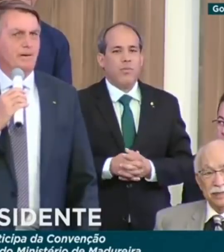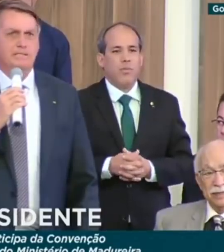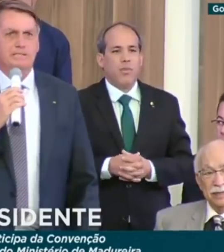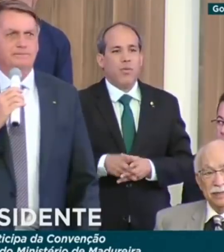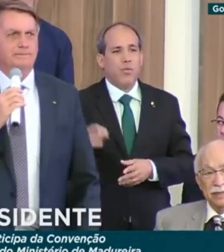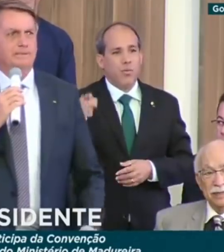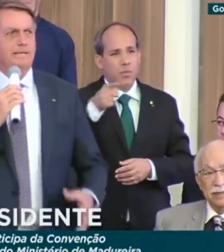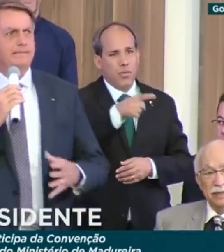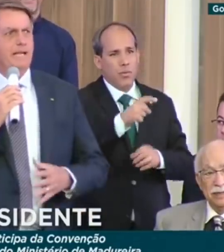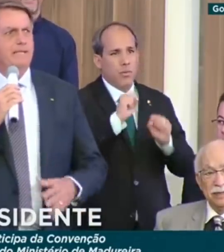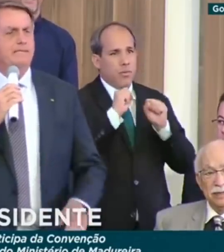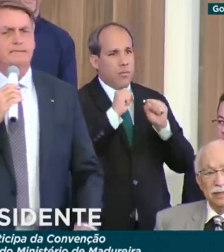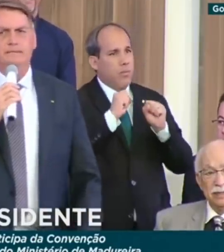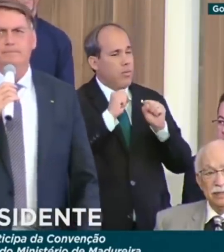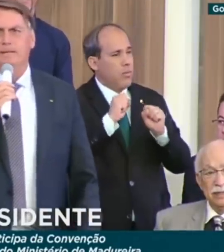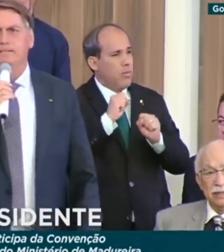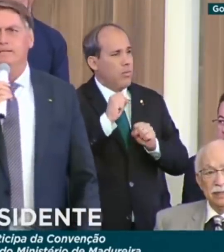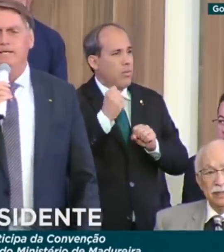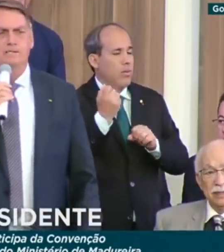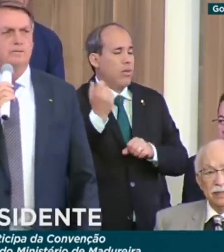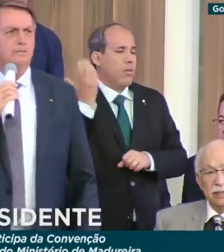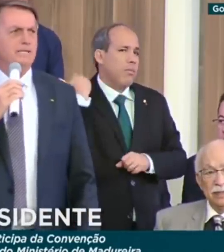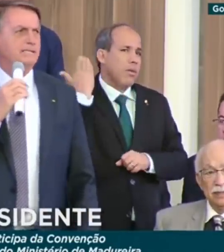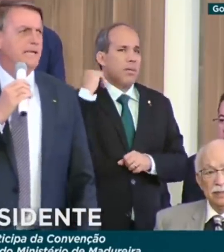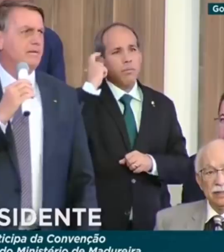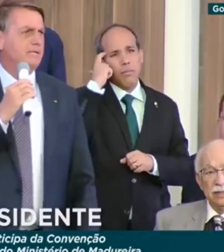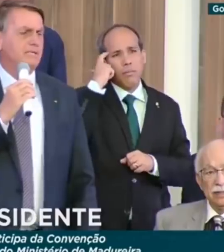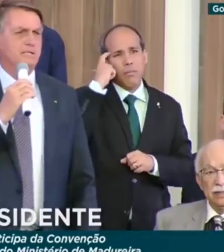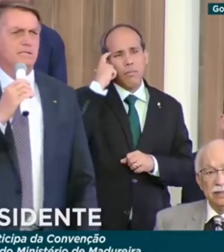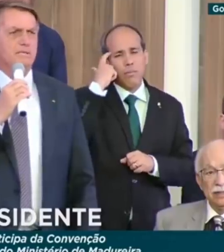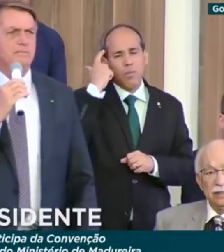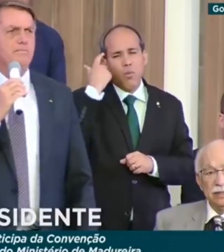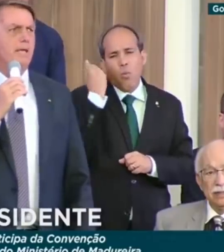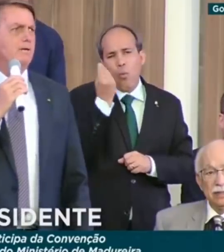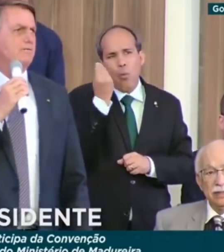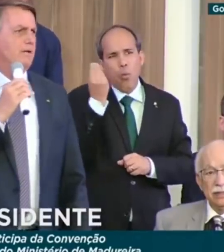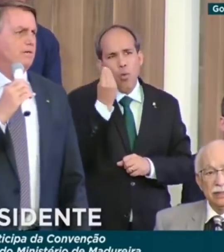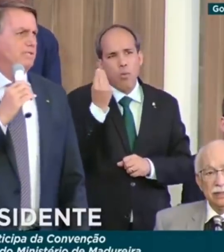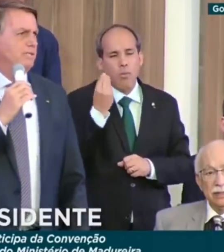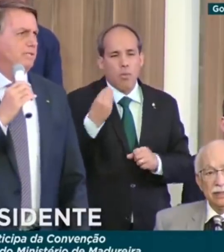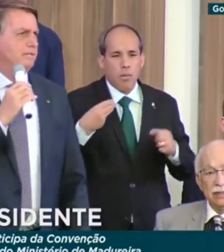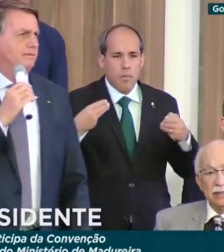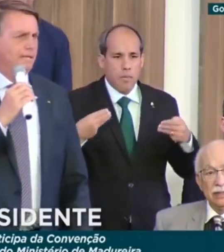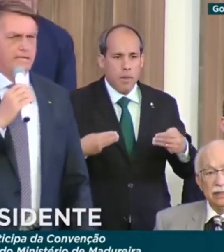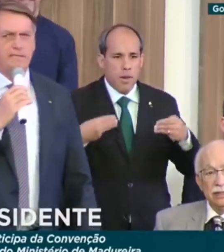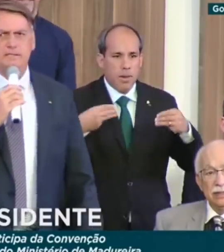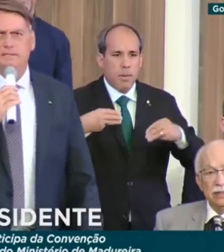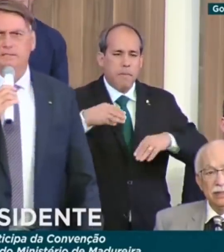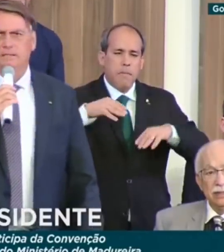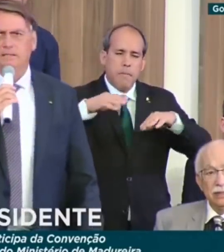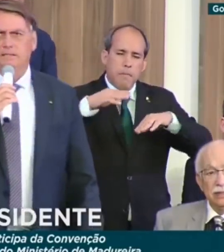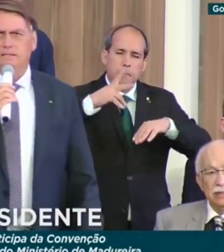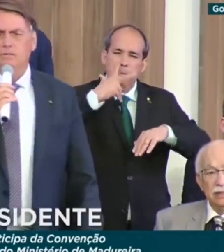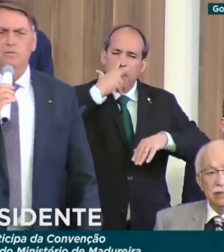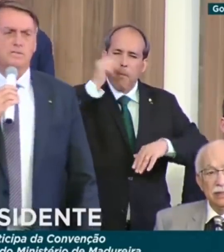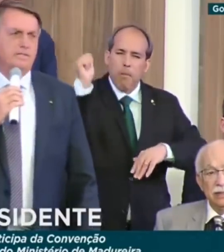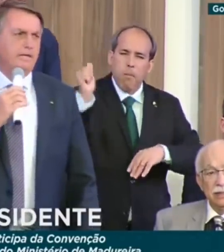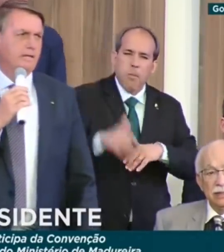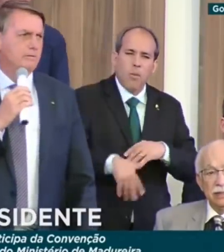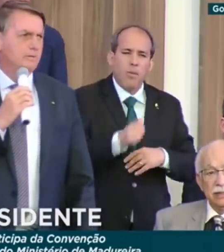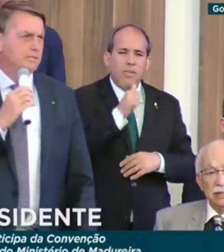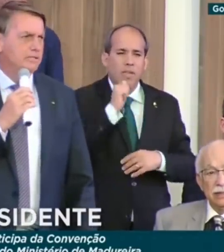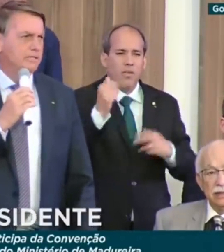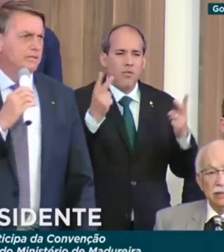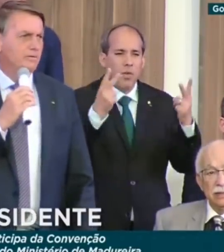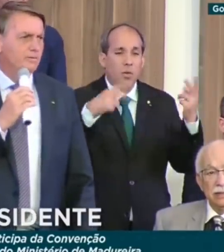você pode, lá atrás, pensar que o ministério que menos valor tinha era esse. Eu